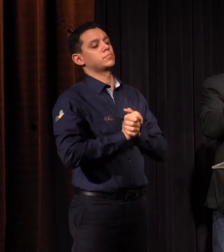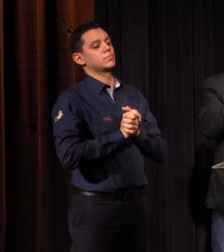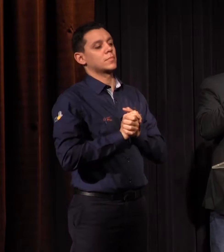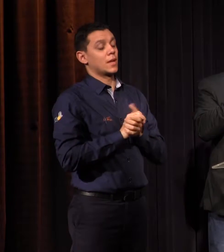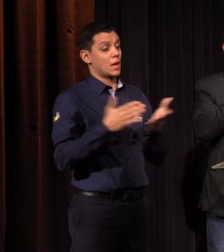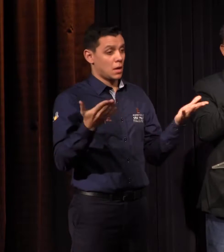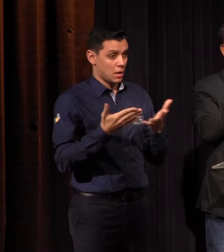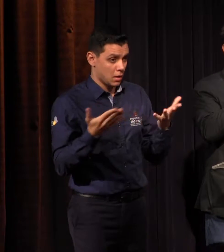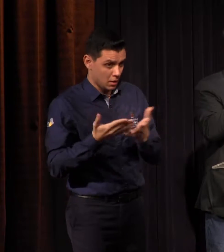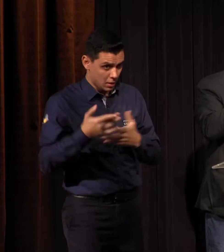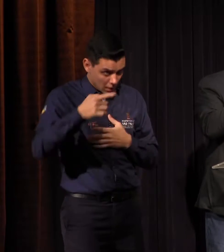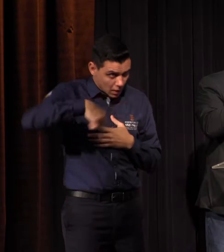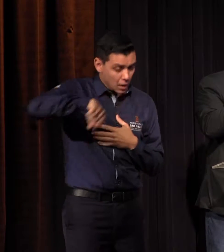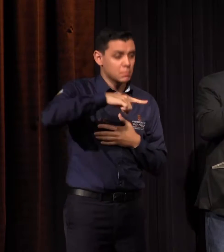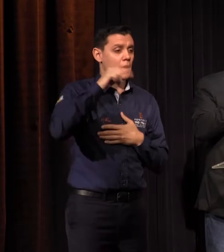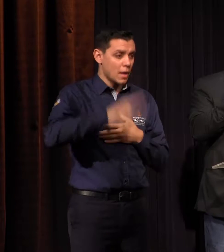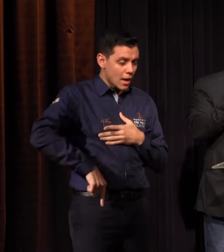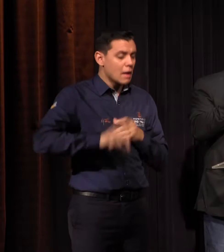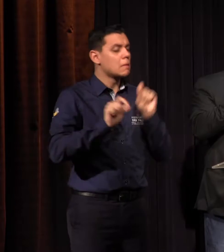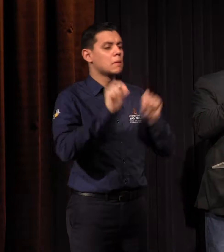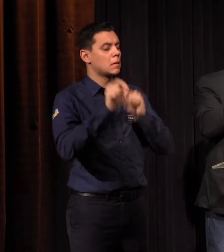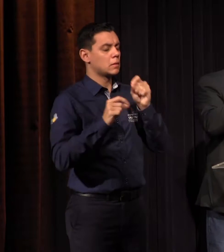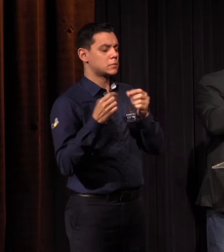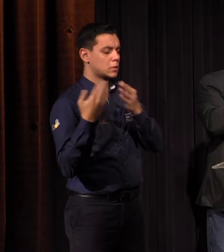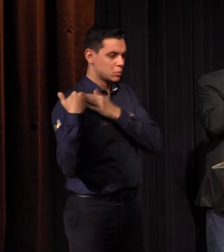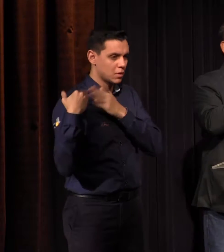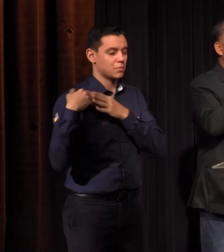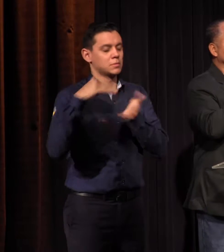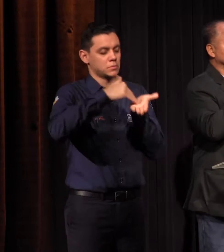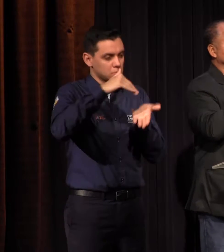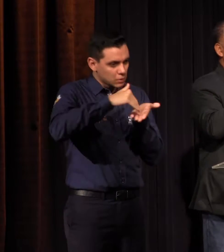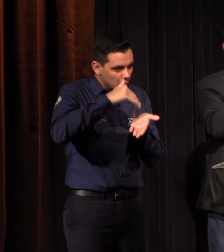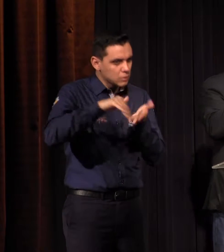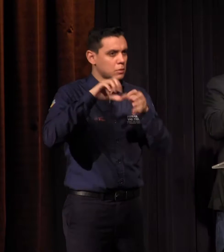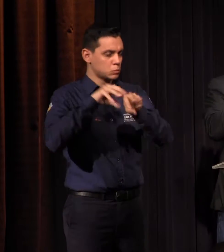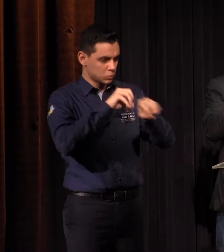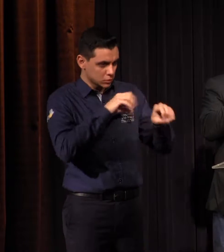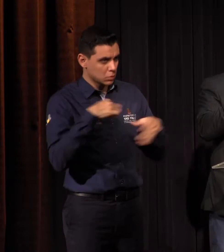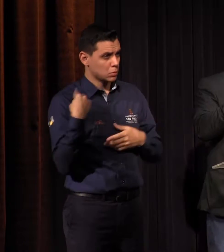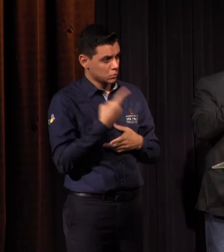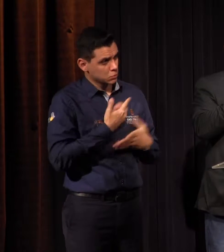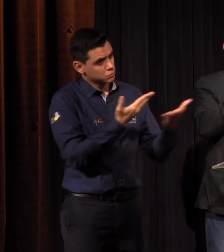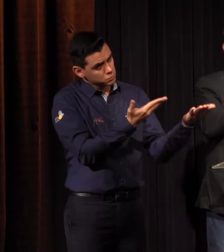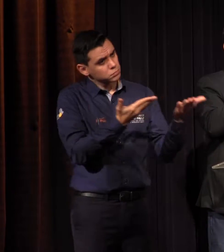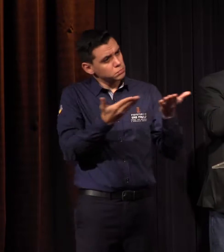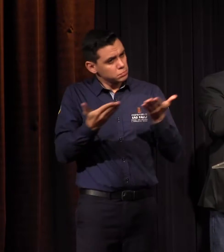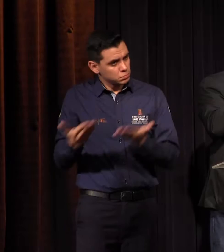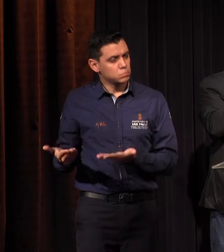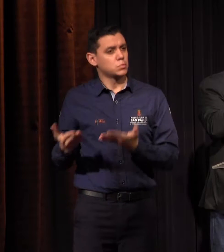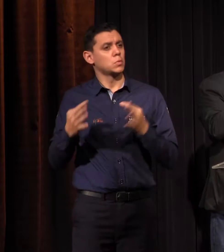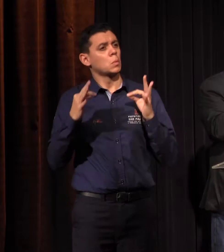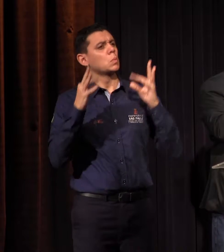actividade promovida pela secretaria municipal de educação e onde nós vamos fazer um acolhimento a todos